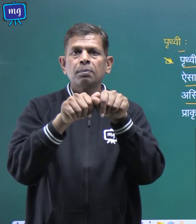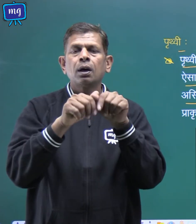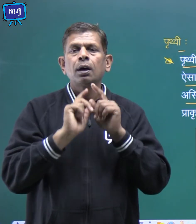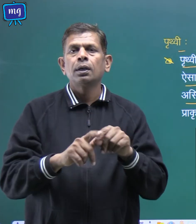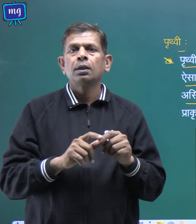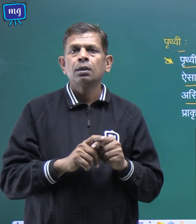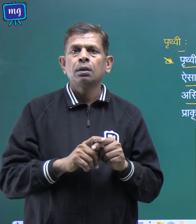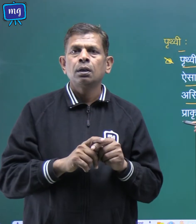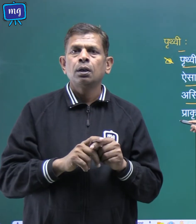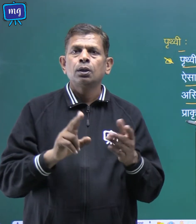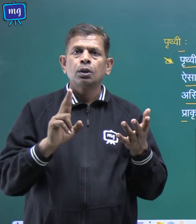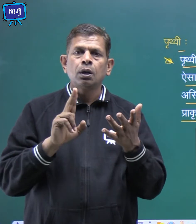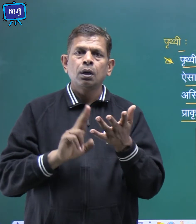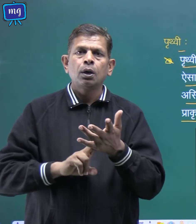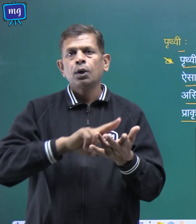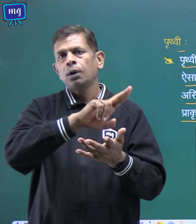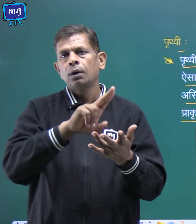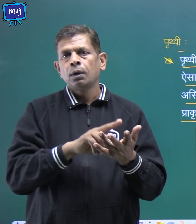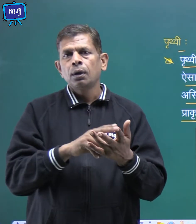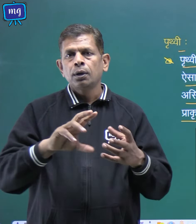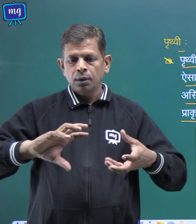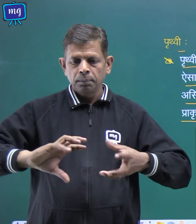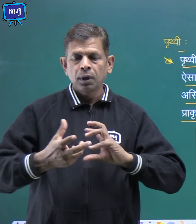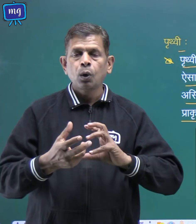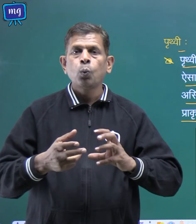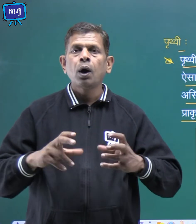इसका प्राकृतिक उपग्रह है।